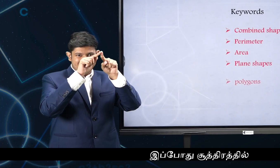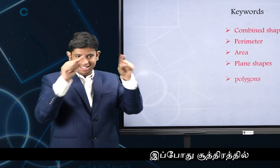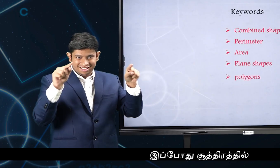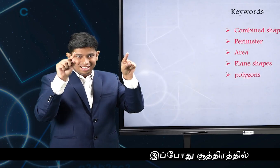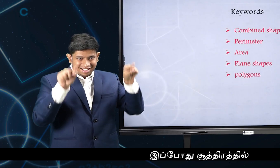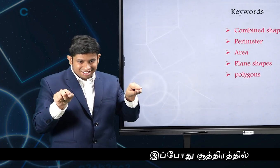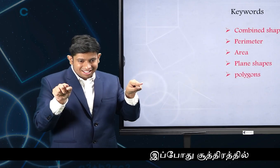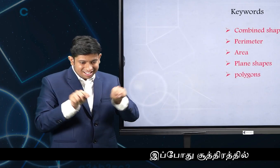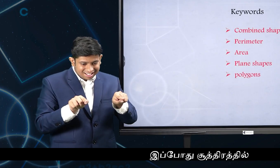பலகோணங்கள்,